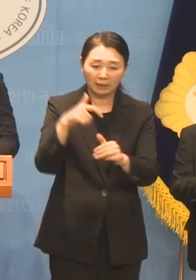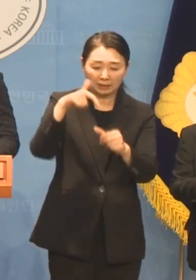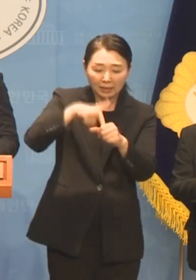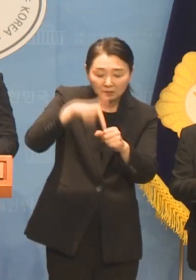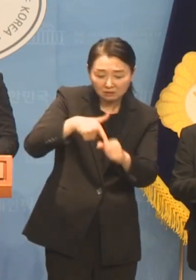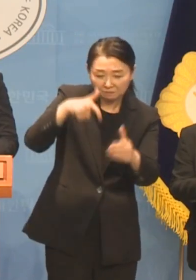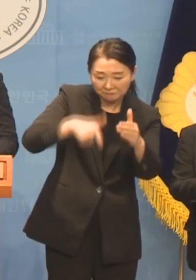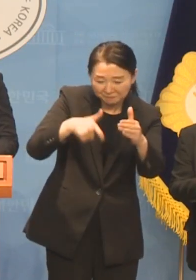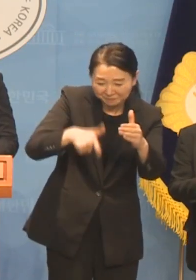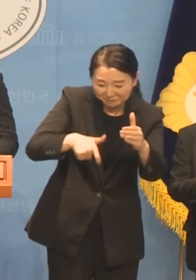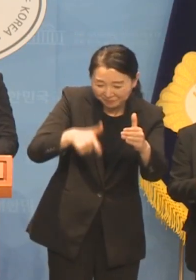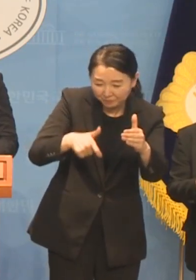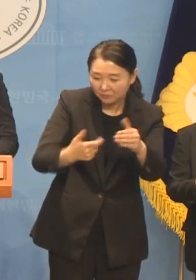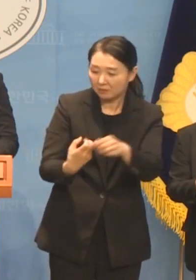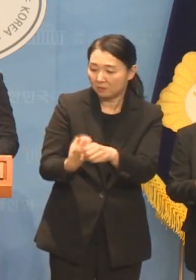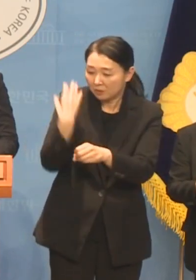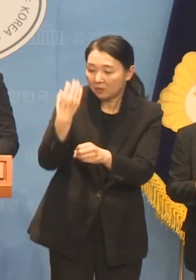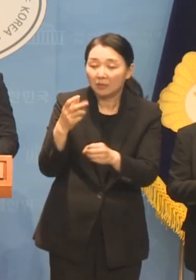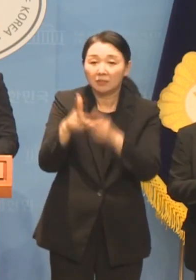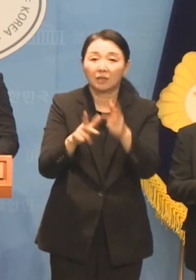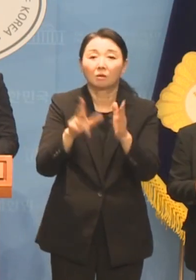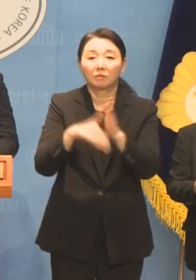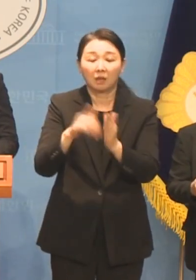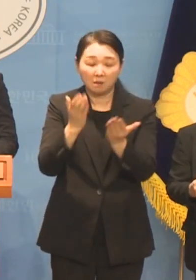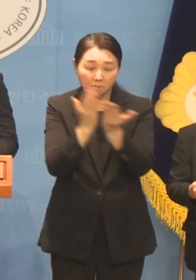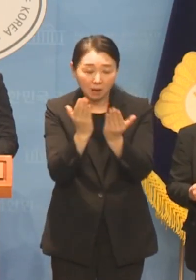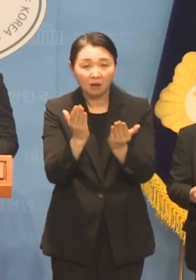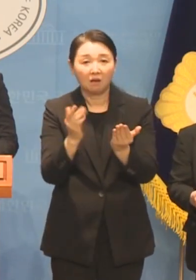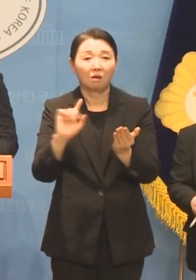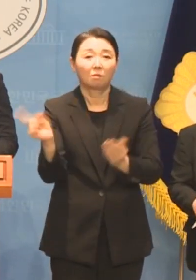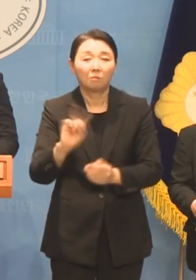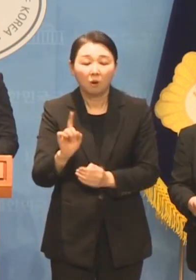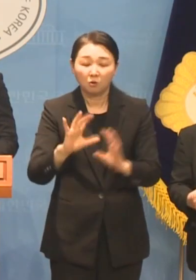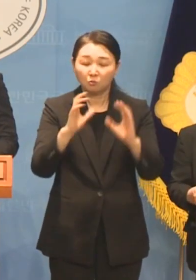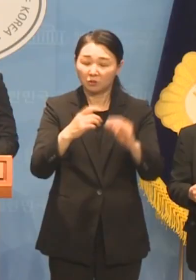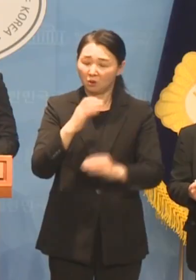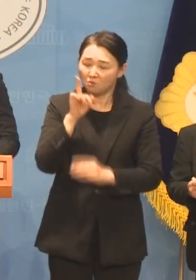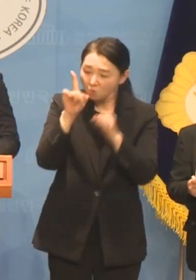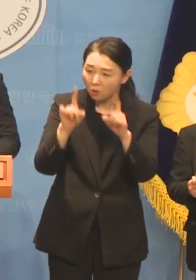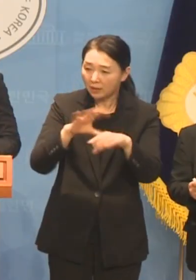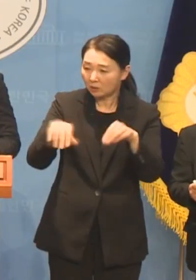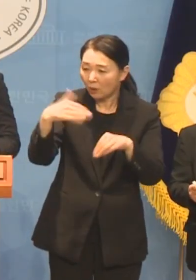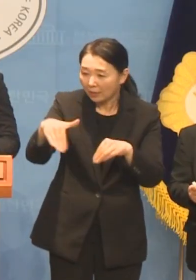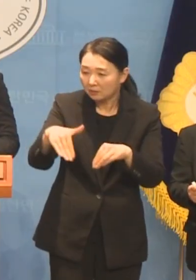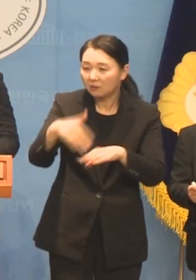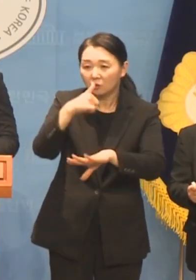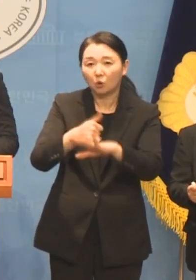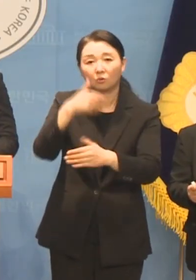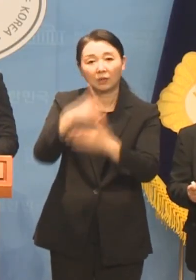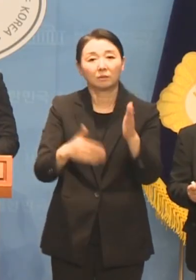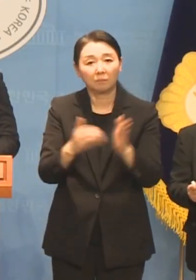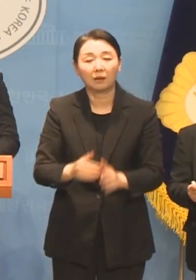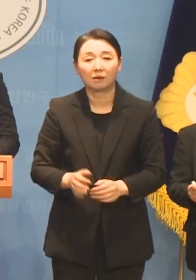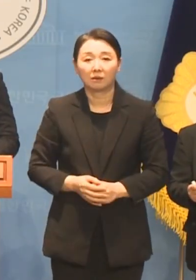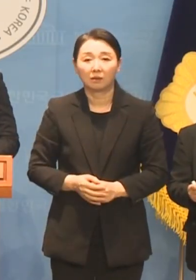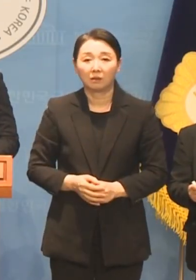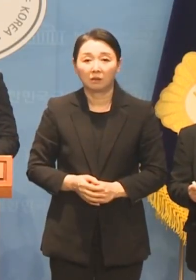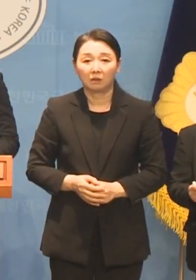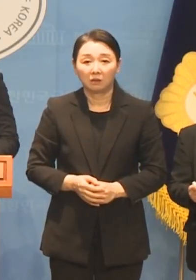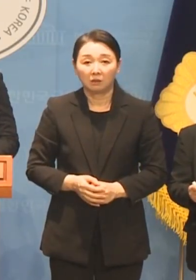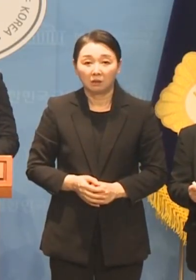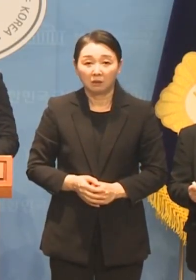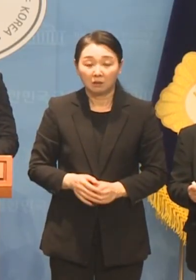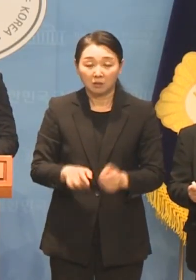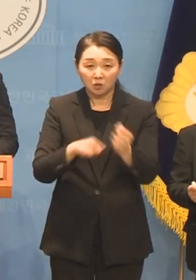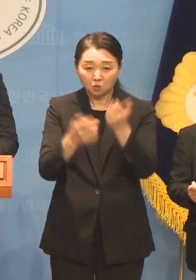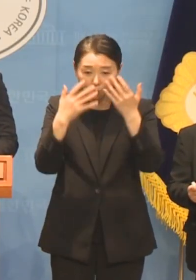등 개발성과 타당성에서 국민적 의혹이 해소되지 않은 사례에 대한 불가피한 감액도 있었습니다. 이렇듯 합리적 사유로